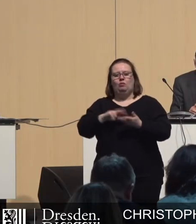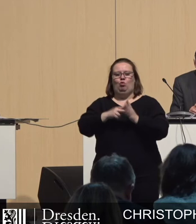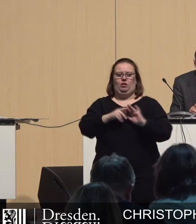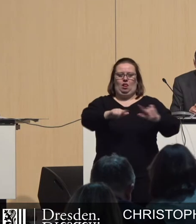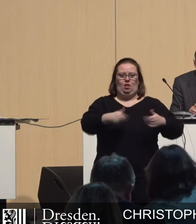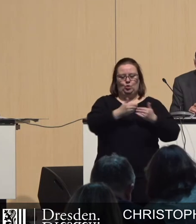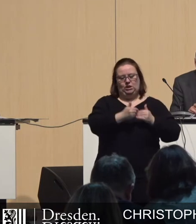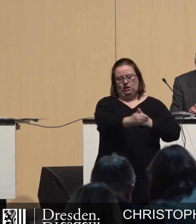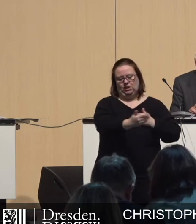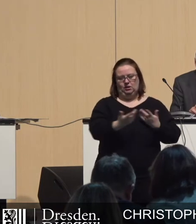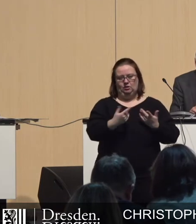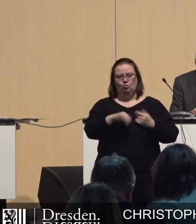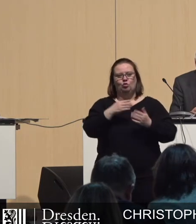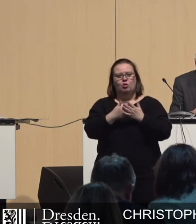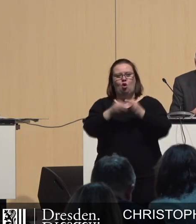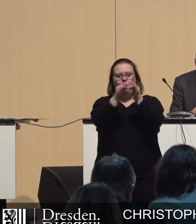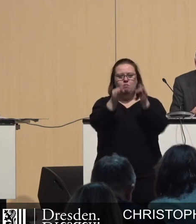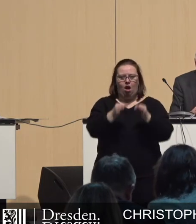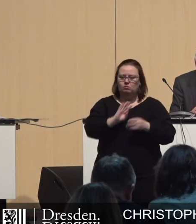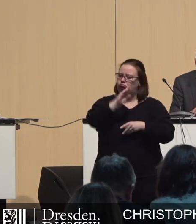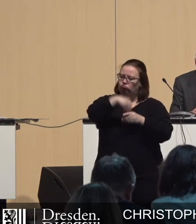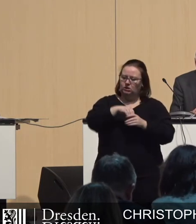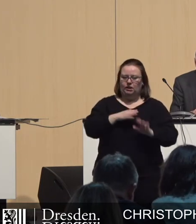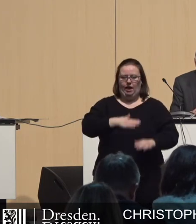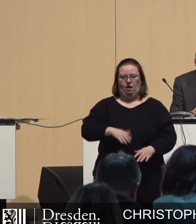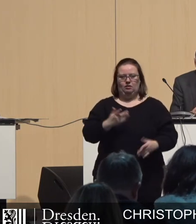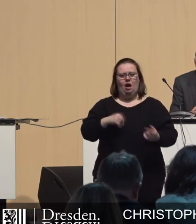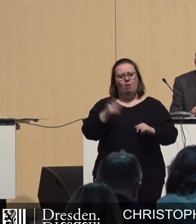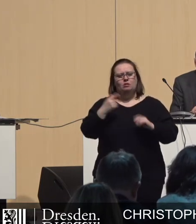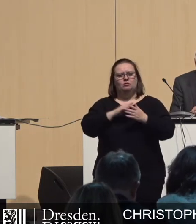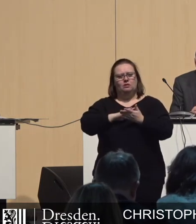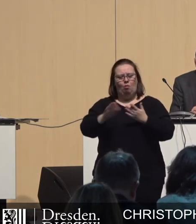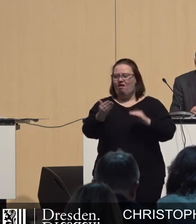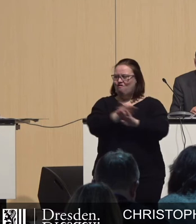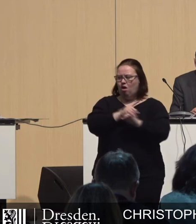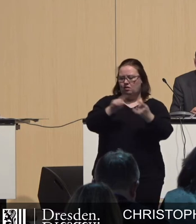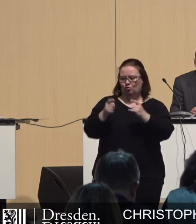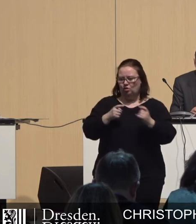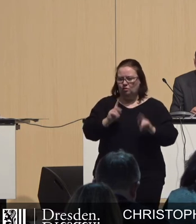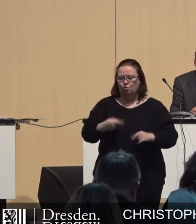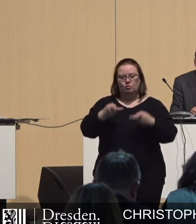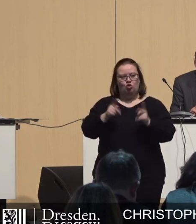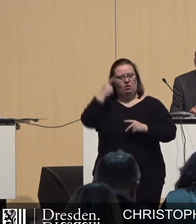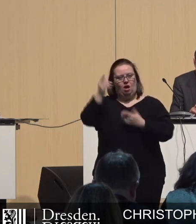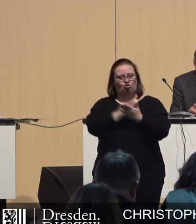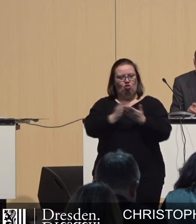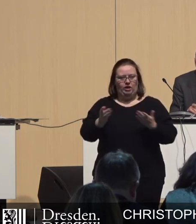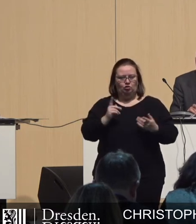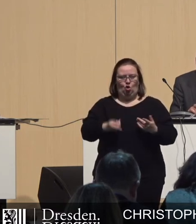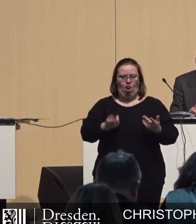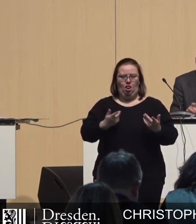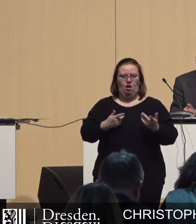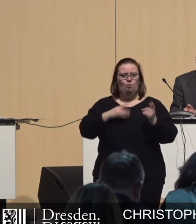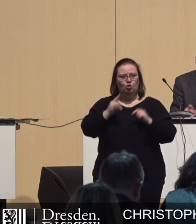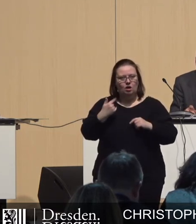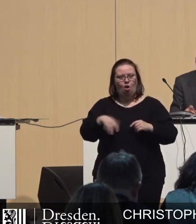Dort sollten dann auch die vorgeschlagenen Maßnahmen mit reinkommen. Aber sie sollten sauber politisch diskutiert werden, sie sollten im Stadtrat entschieden werden,